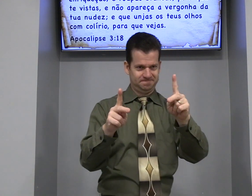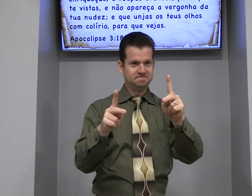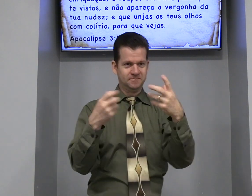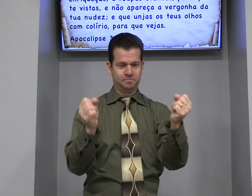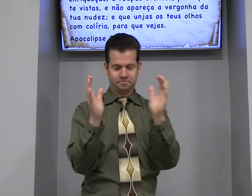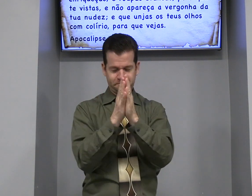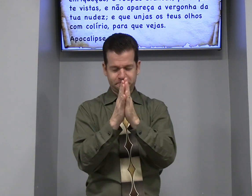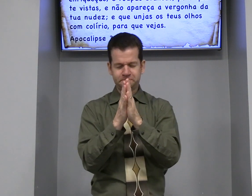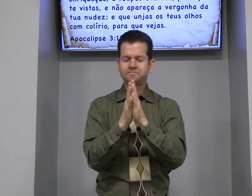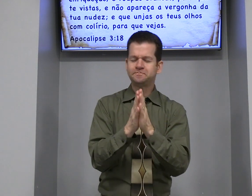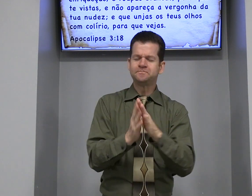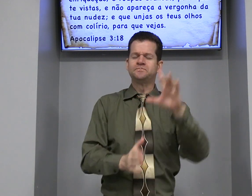Ok? Vamos orar.